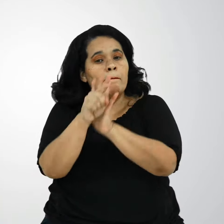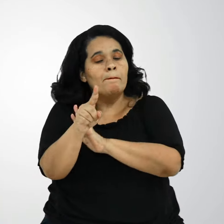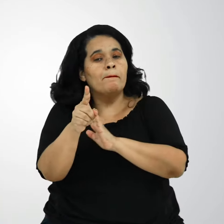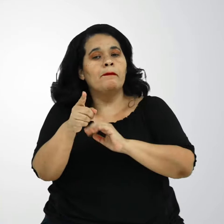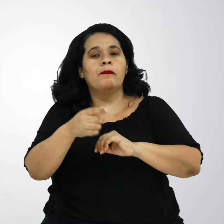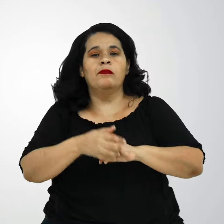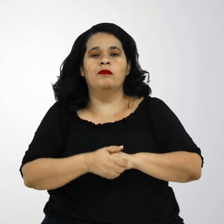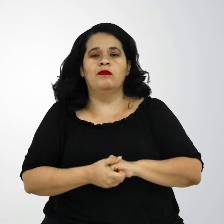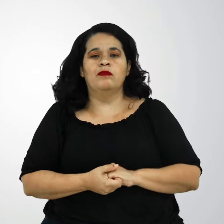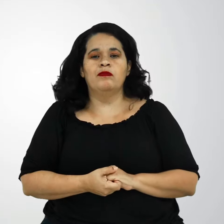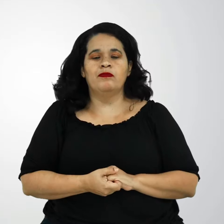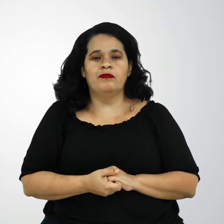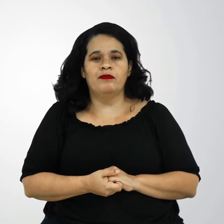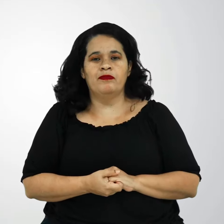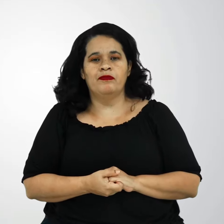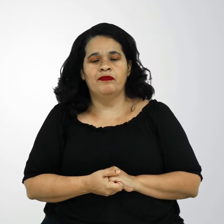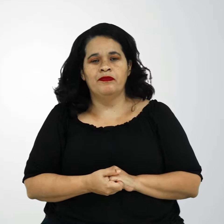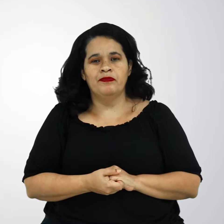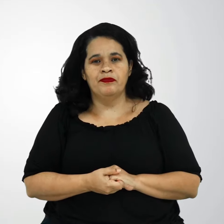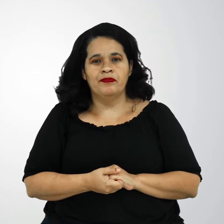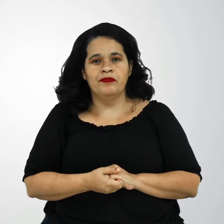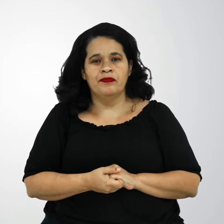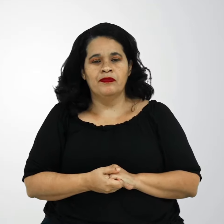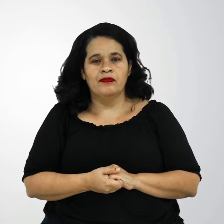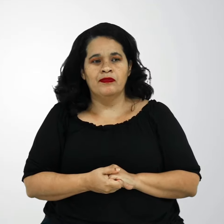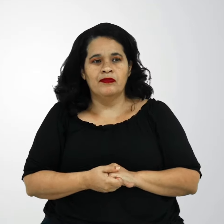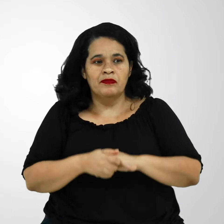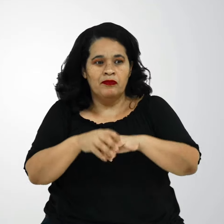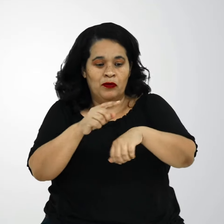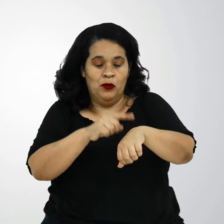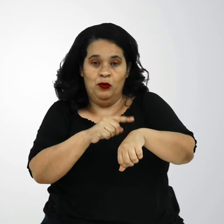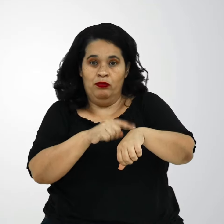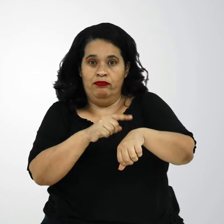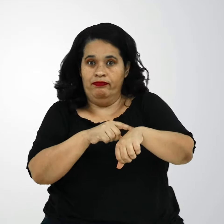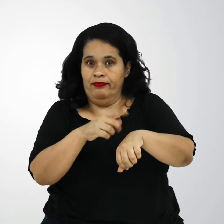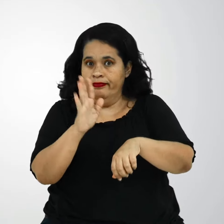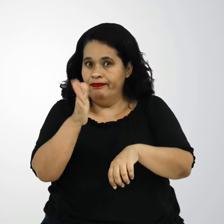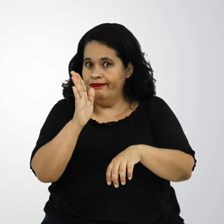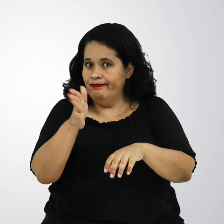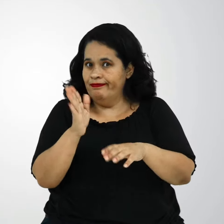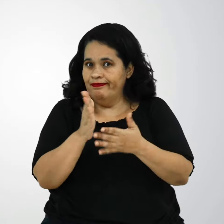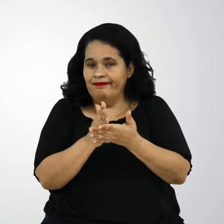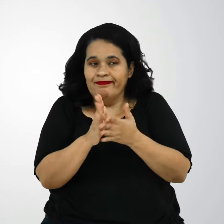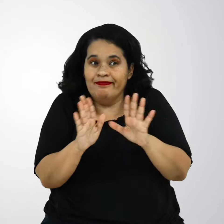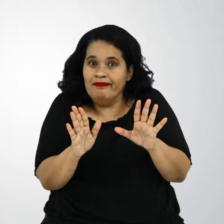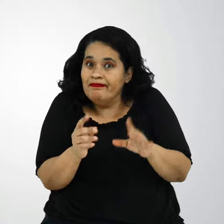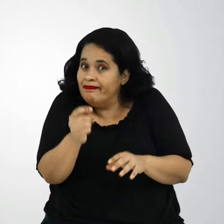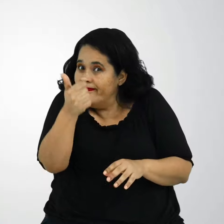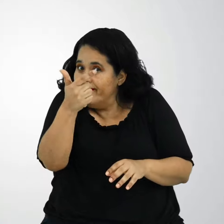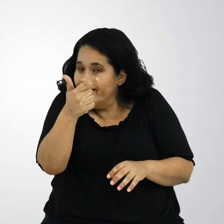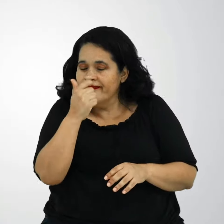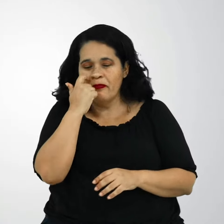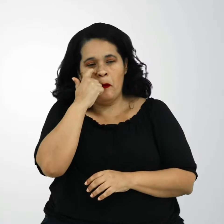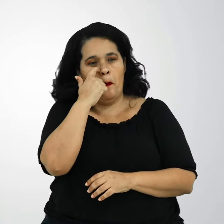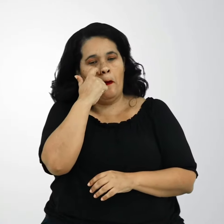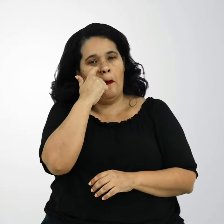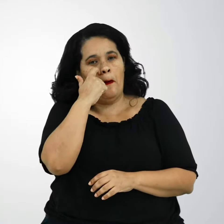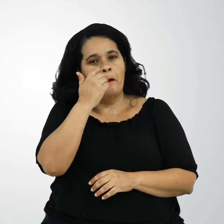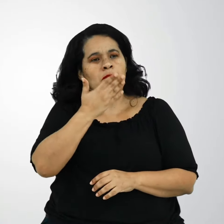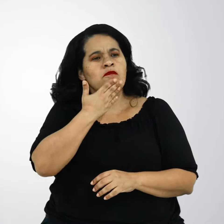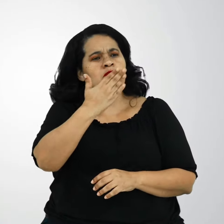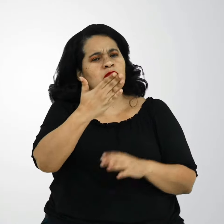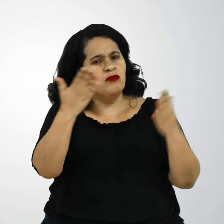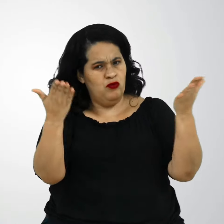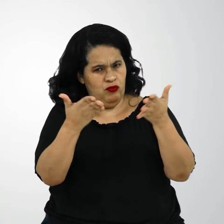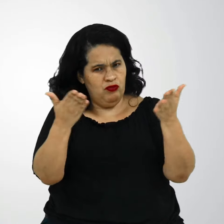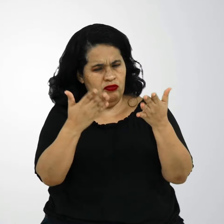bom. Tá esticando, né? Hoje tá bom o papo. A gente até já passou aqui do nosso horário. Mas nós vamos aqui Queria pedir assim,